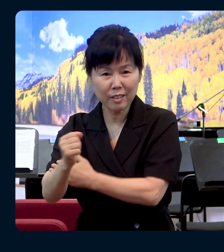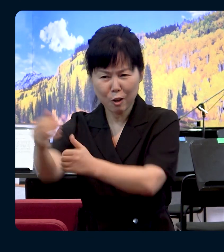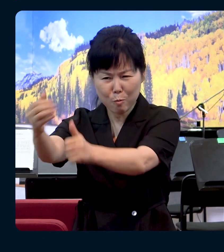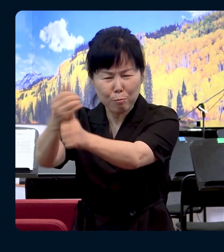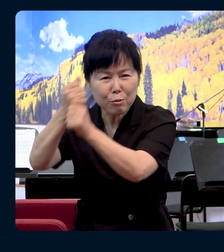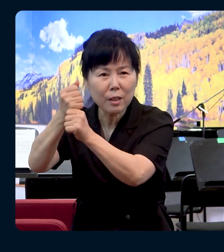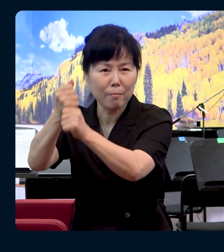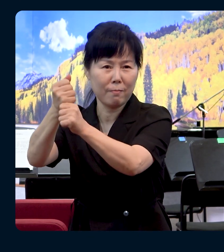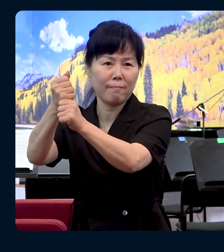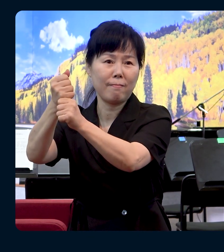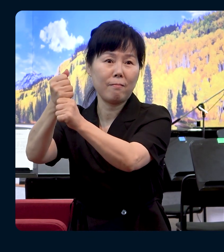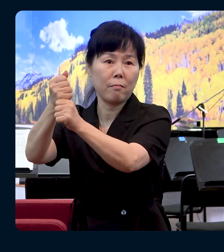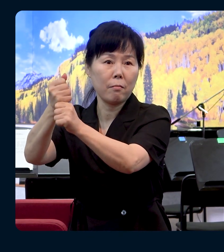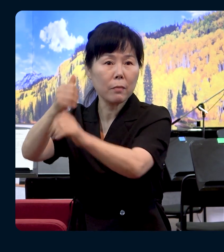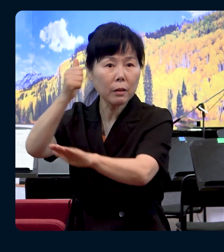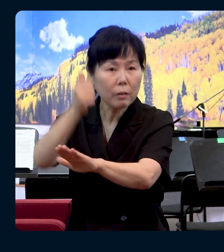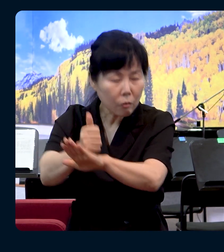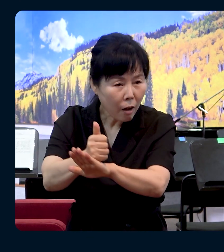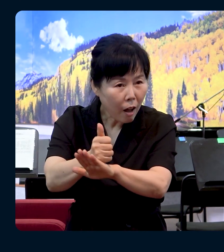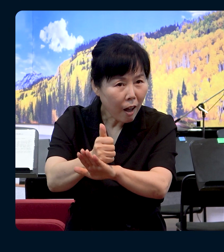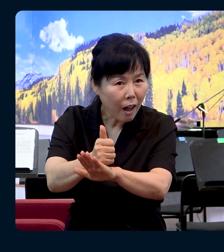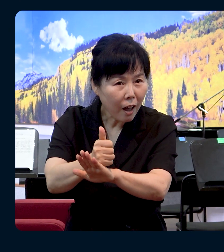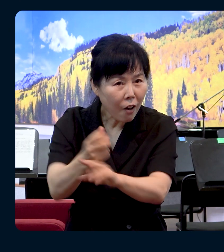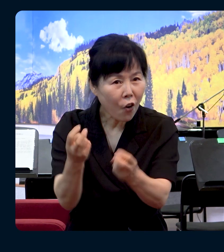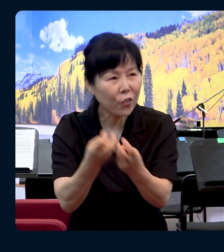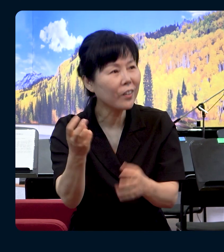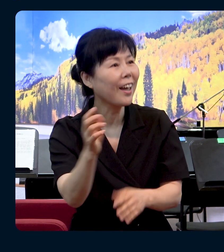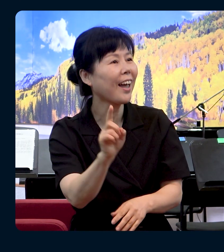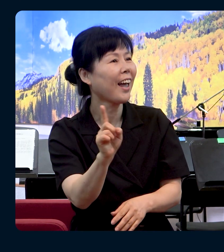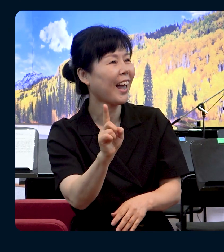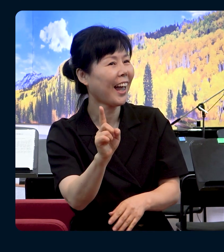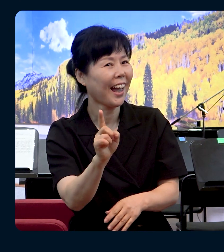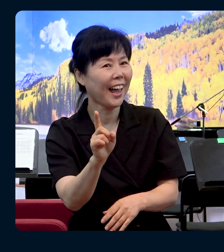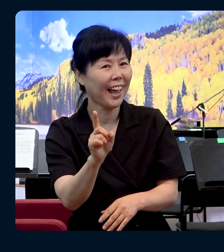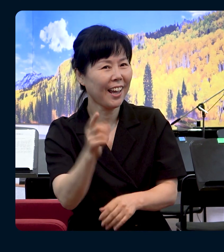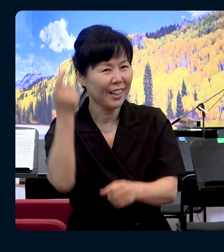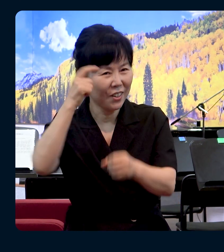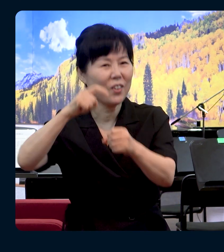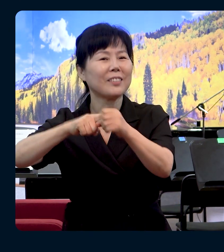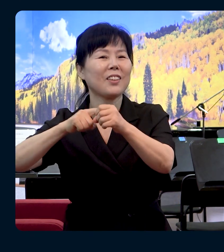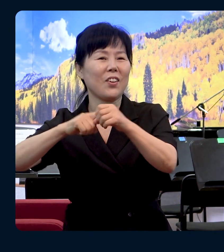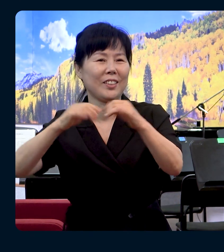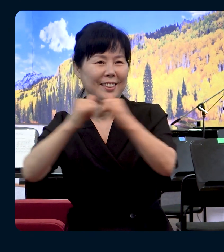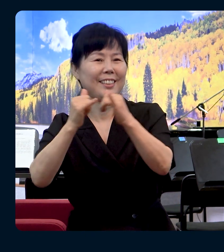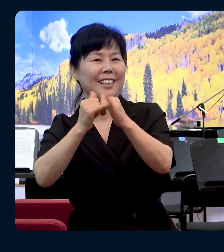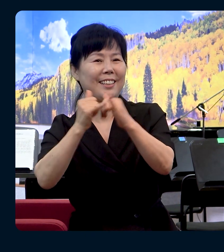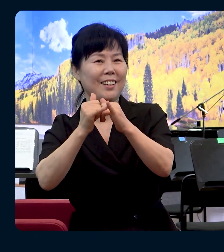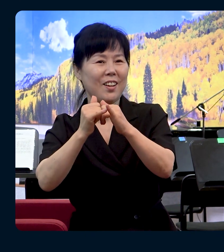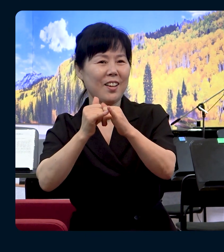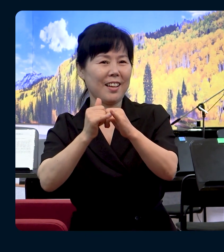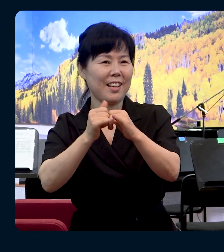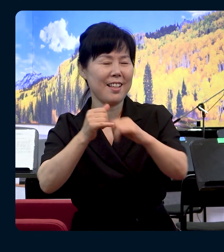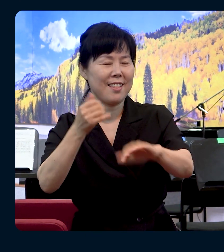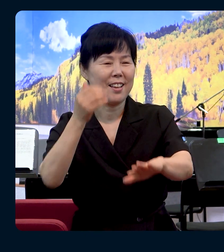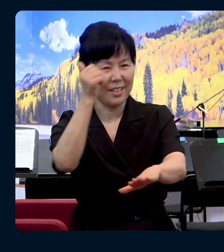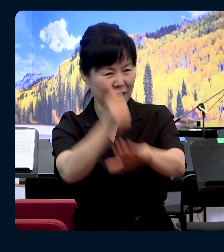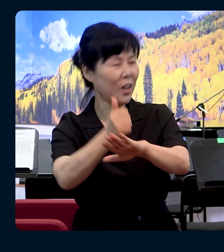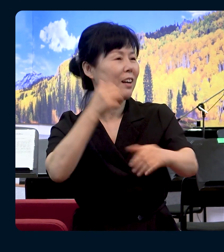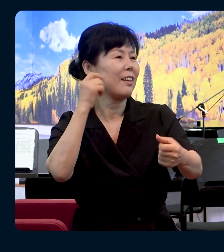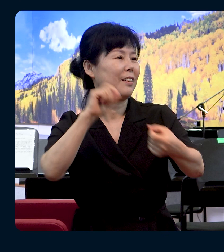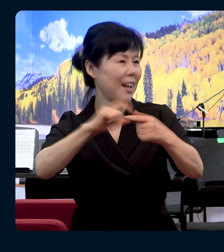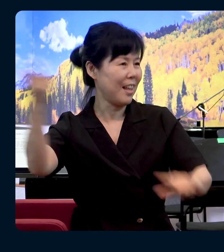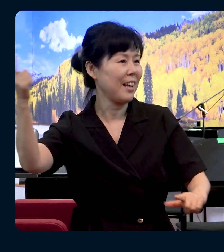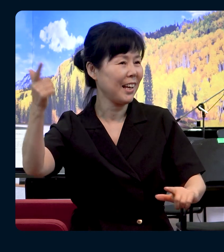붙들 수가 있어요. 그러면 이야기가 달라지죠. 그 순간부터 달라. 이게 영적 현실이에요. 그러면 이야기가 달라지는 거예요. 우리